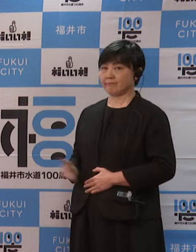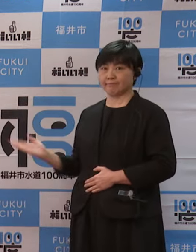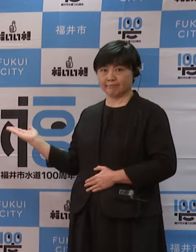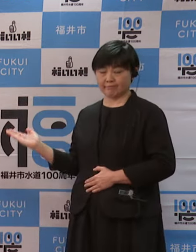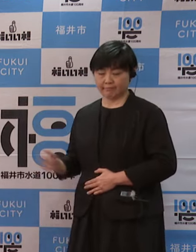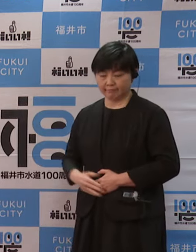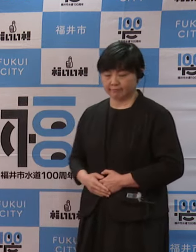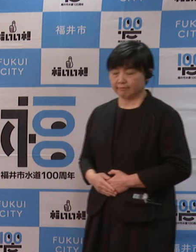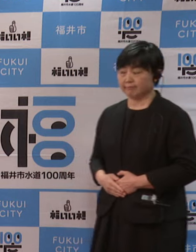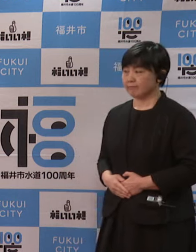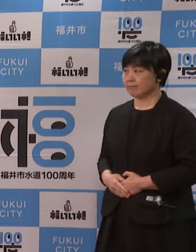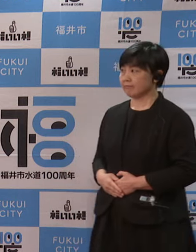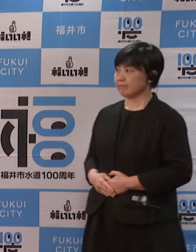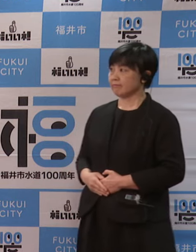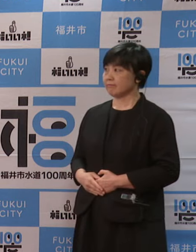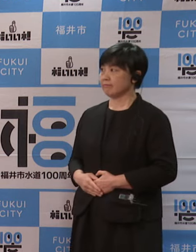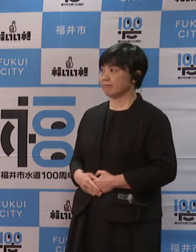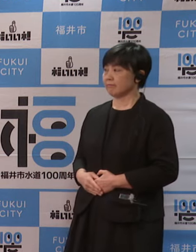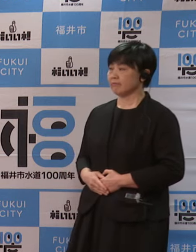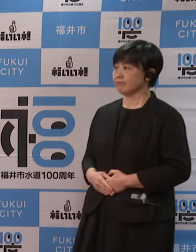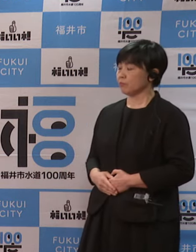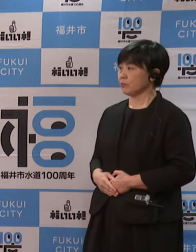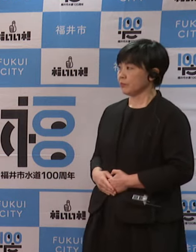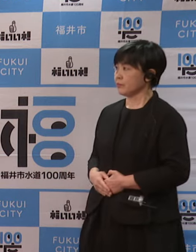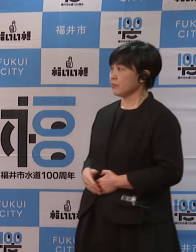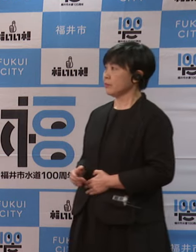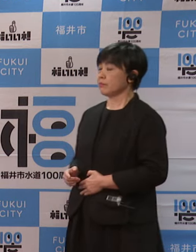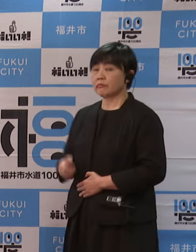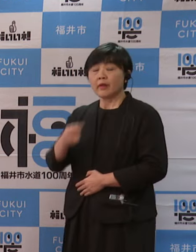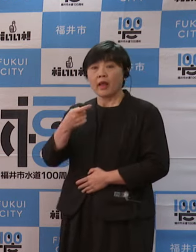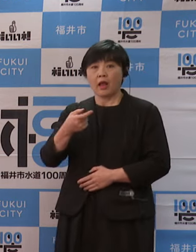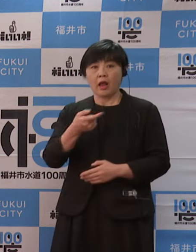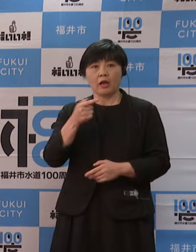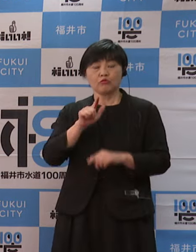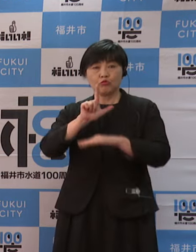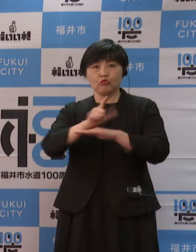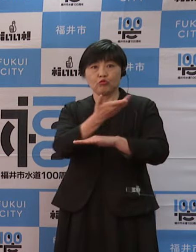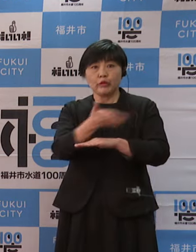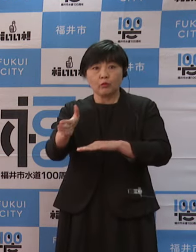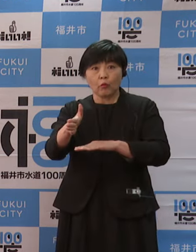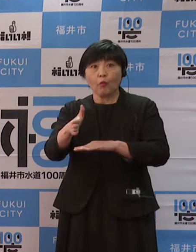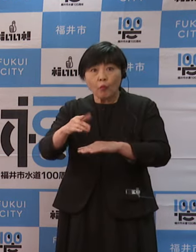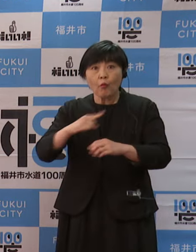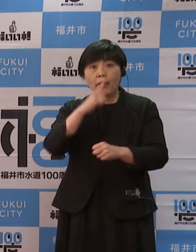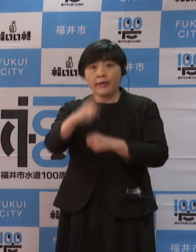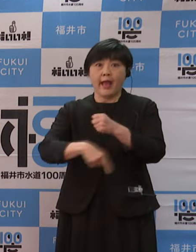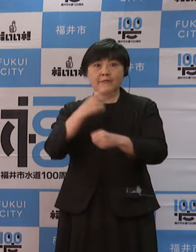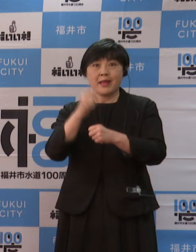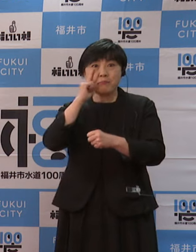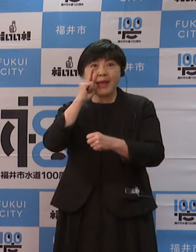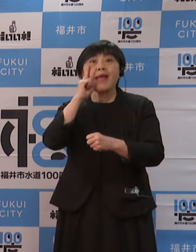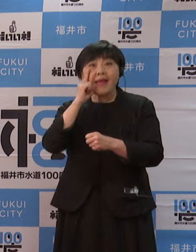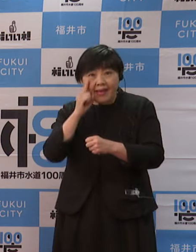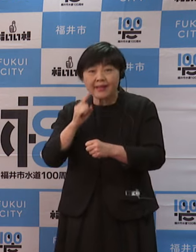ですけれども、これは水道の事業はちょうど100周年を迎えるということ